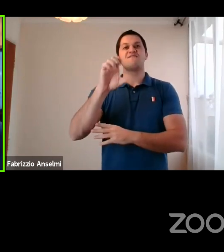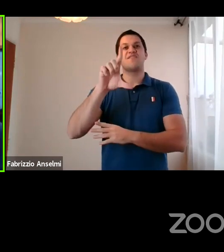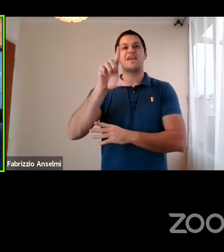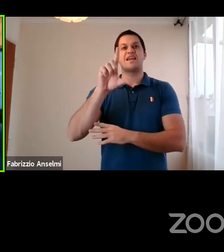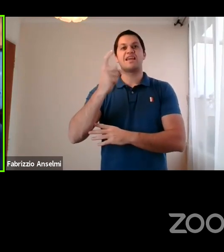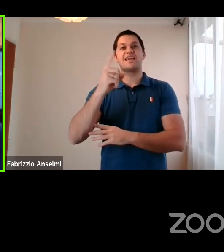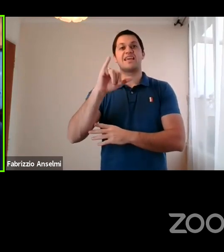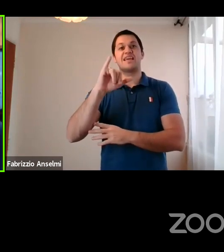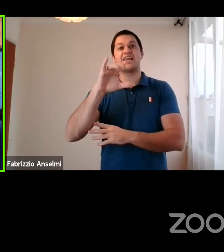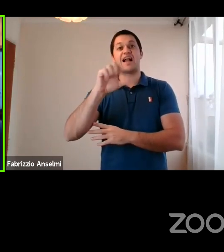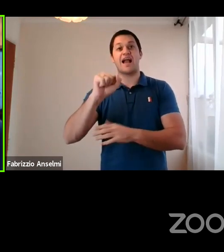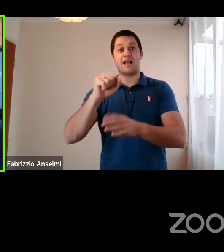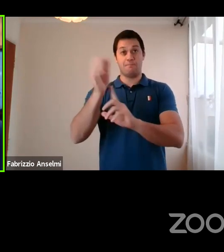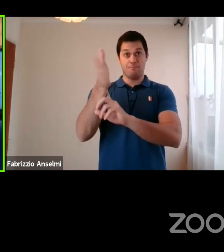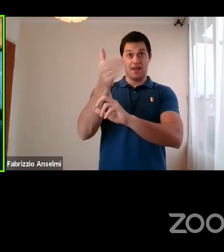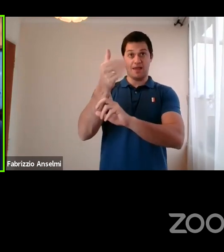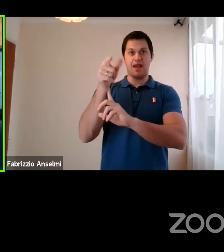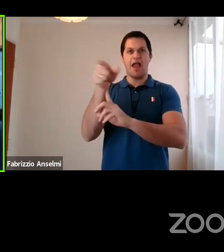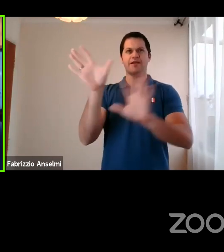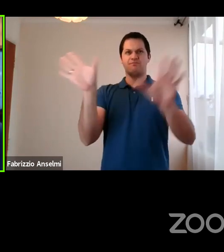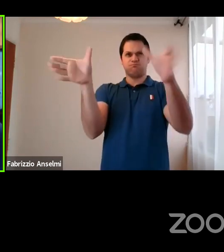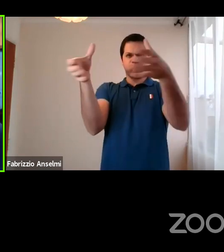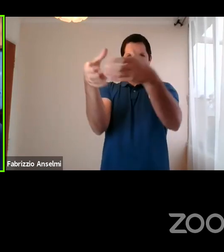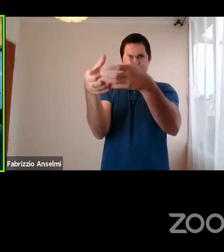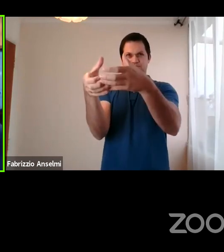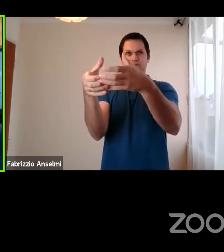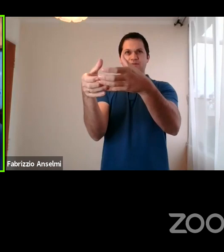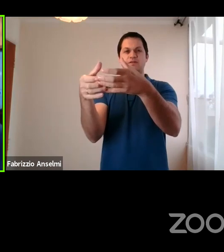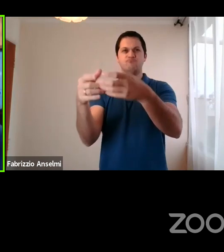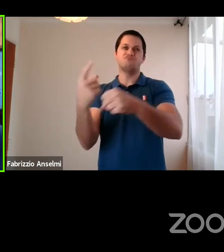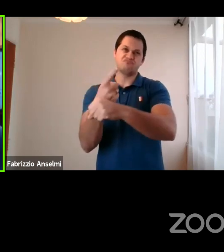Más adelante, ¿cierto?, surgieron revistas de fisioterapia,